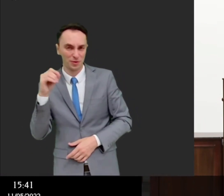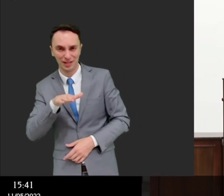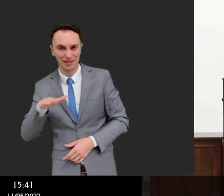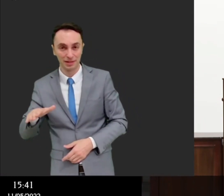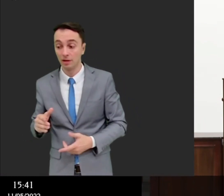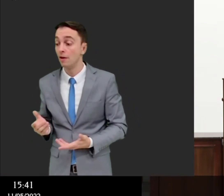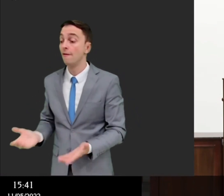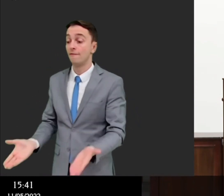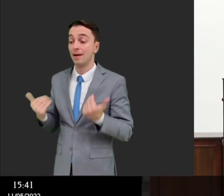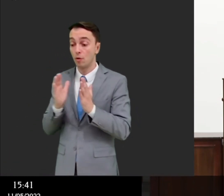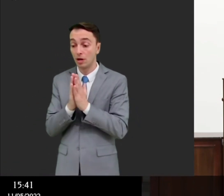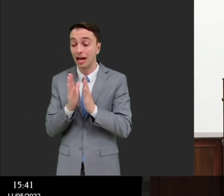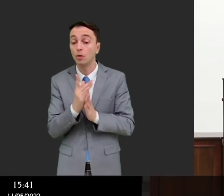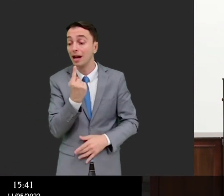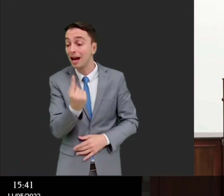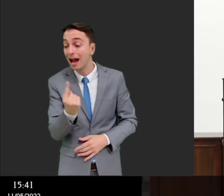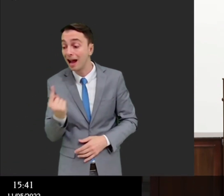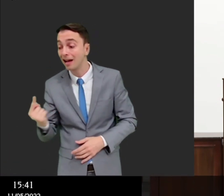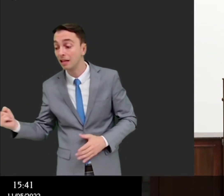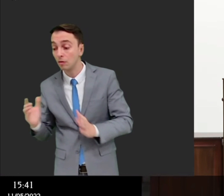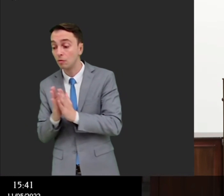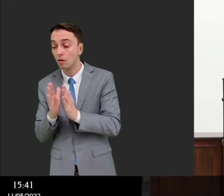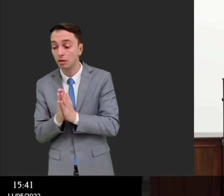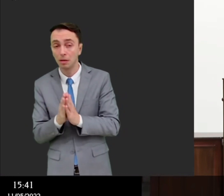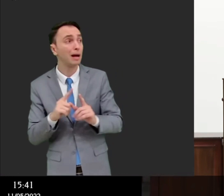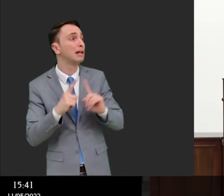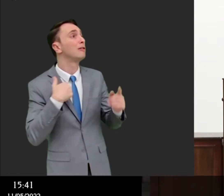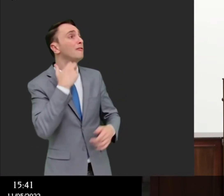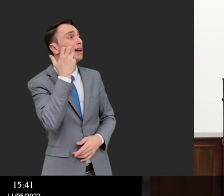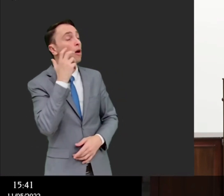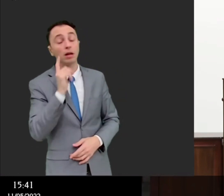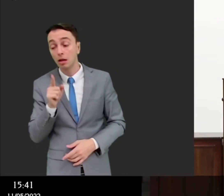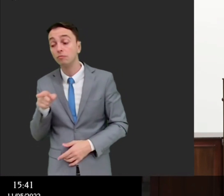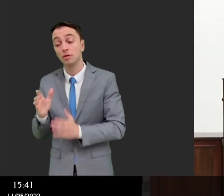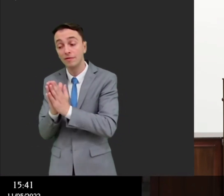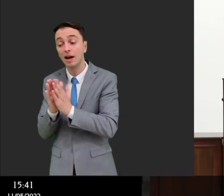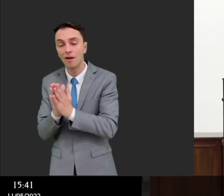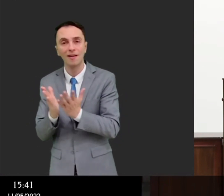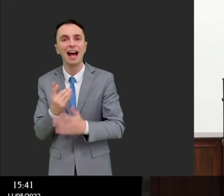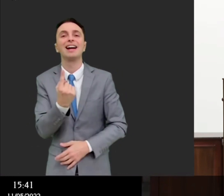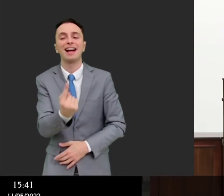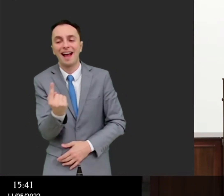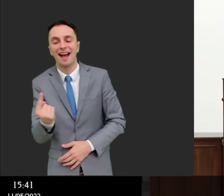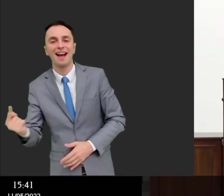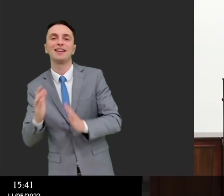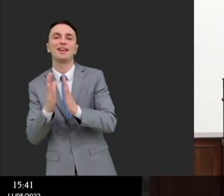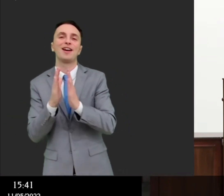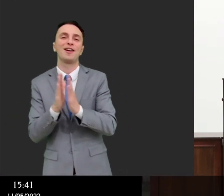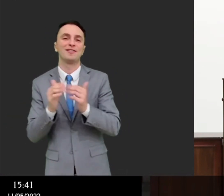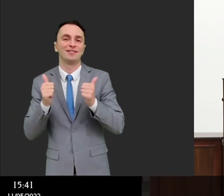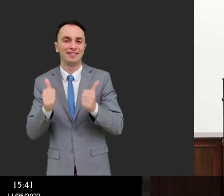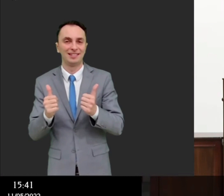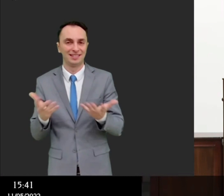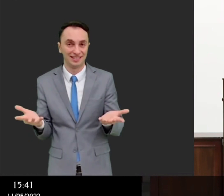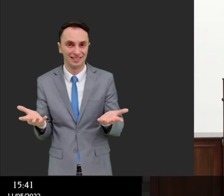orar todos. É, mas eu não vou. Mas você vai orar. Faz assim, assim. Pronto, todos oraram. Está vendo? Você